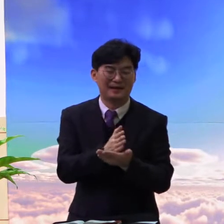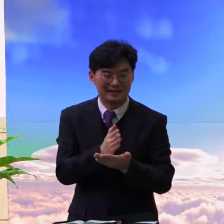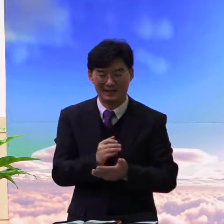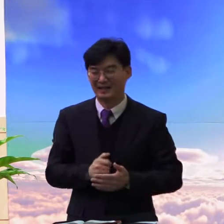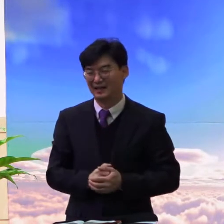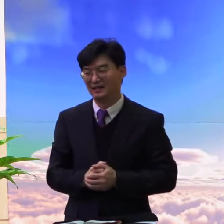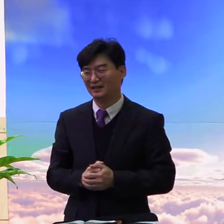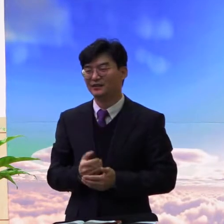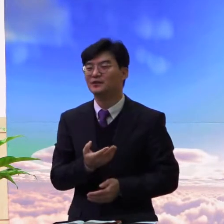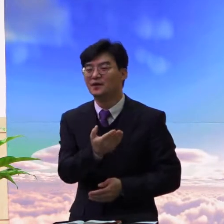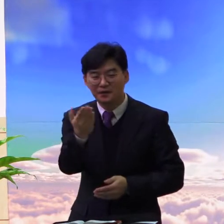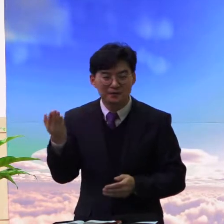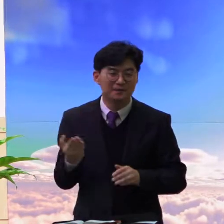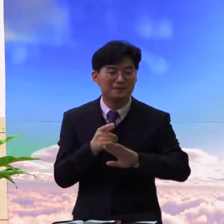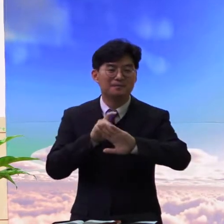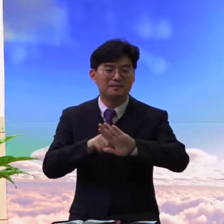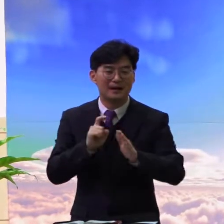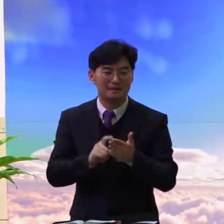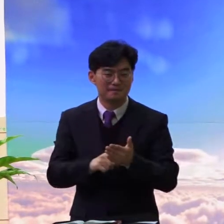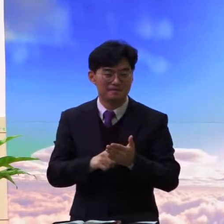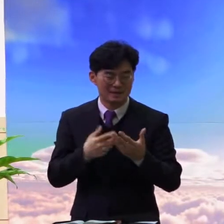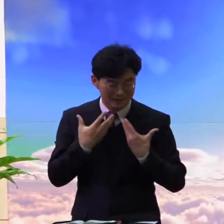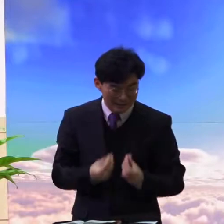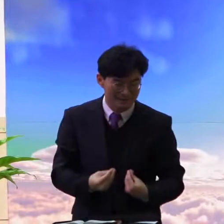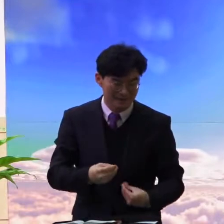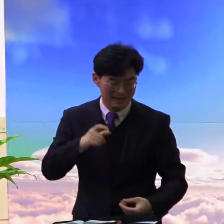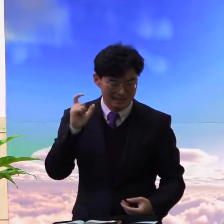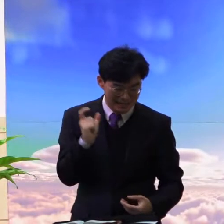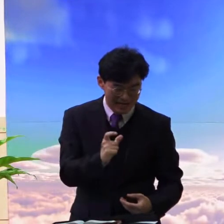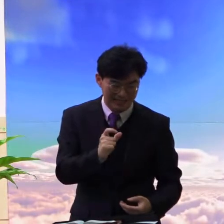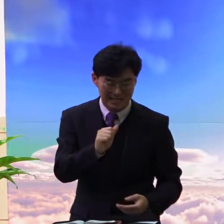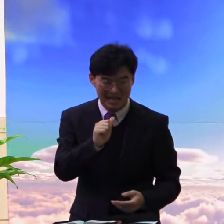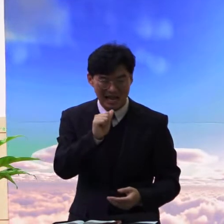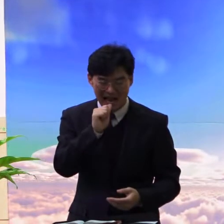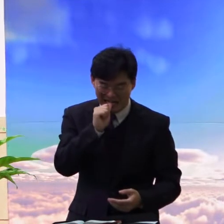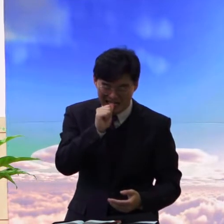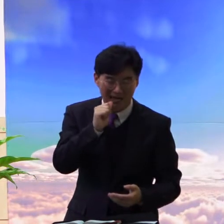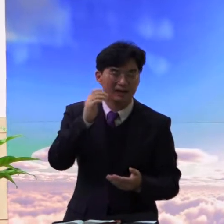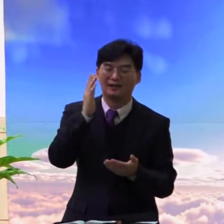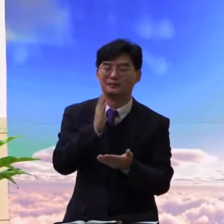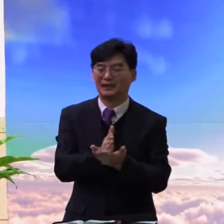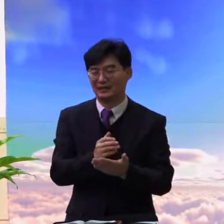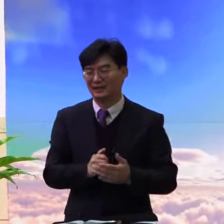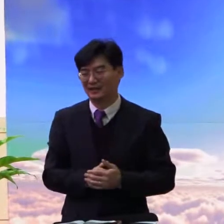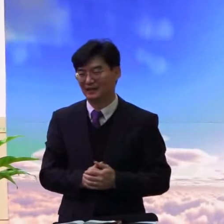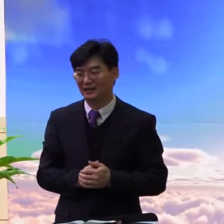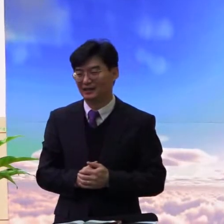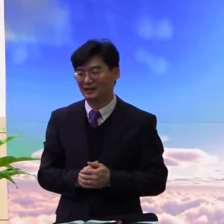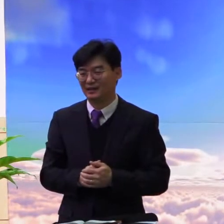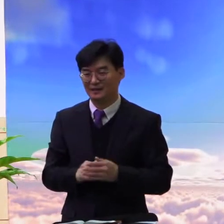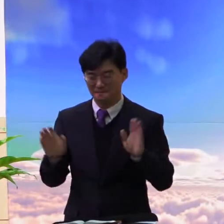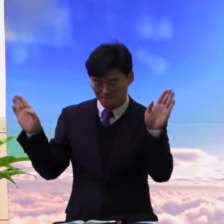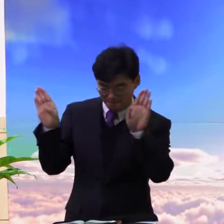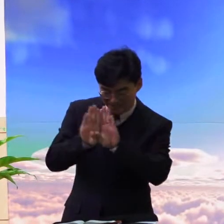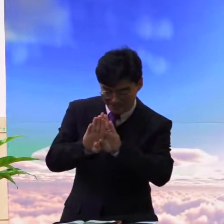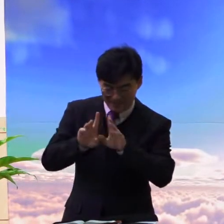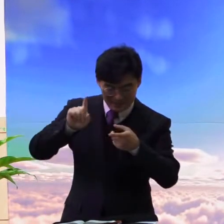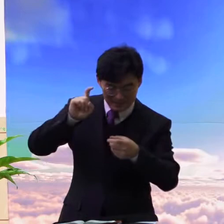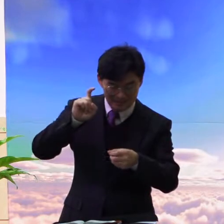이 마음속에 들어올 수 없도록 아무도 활용하지 않고 심지어 하나님도 들어올 수 없는 그런 닫힌 마음으로,